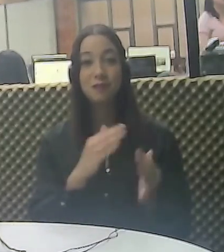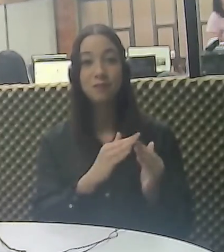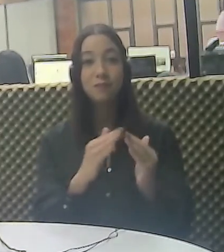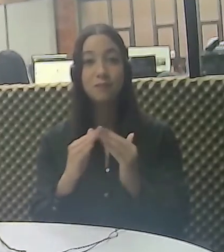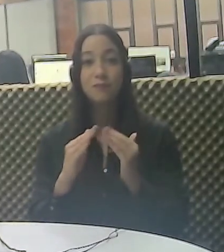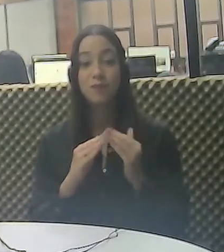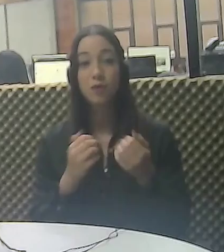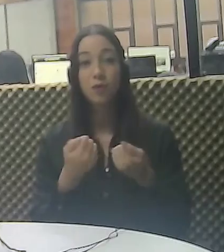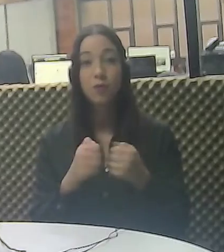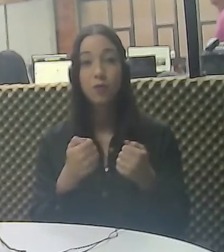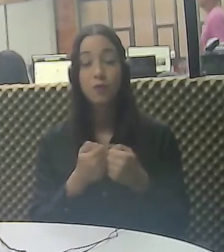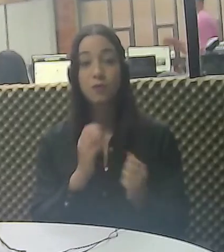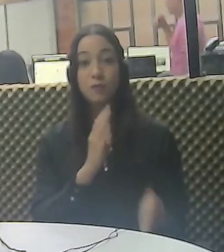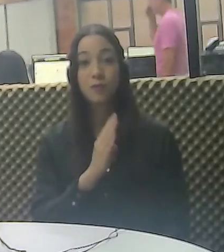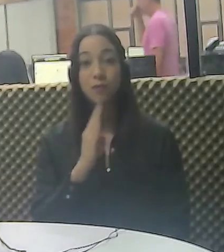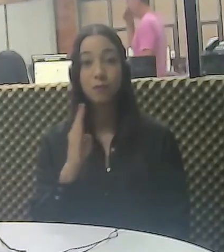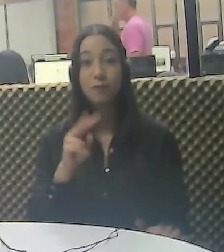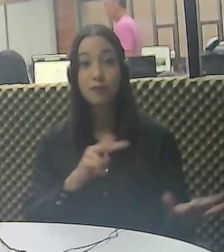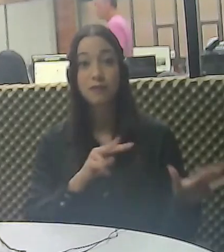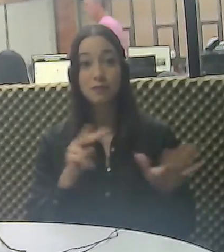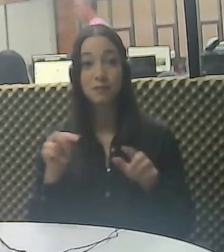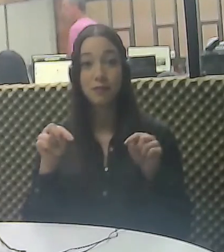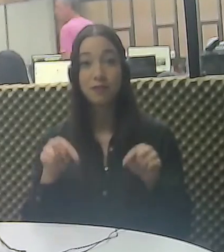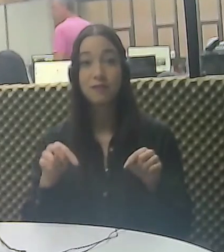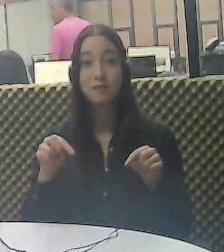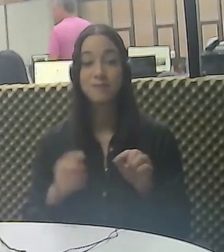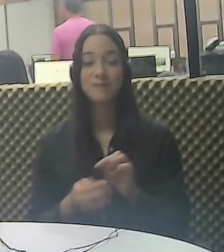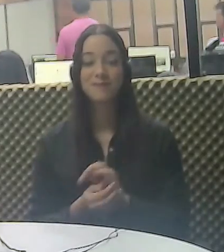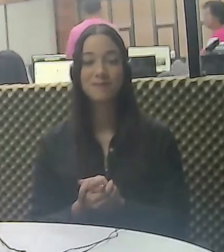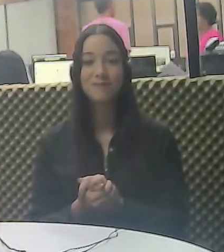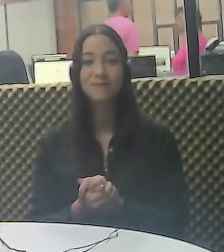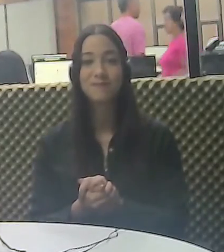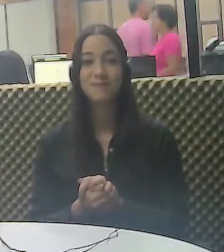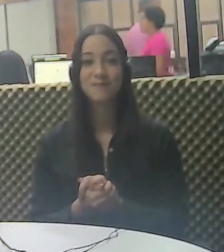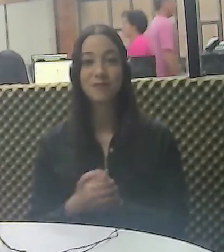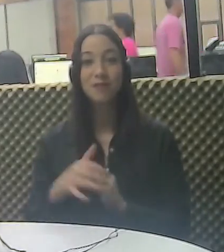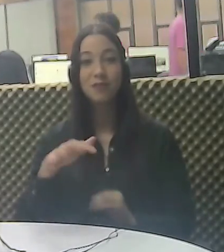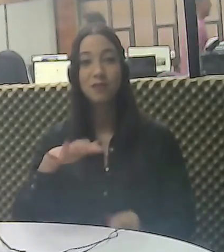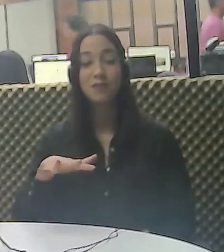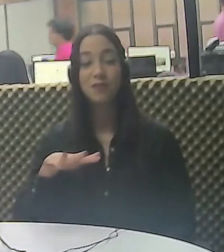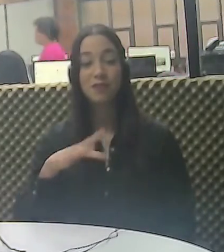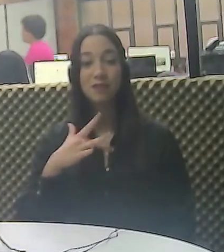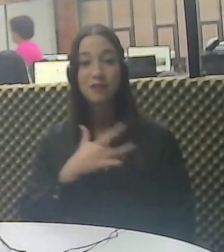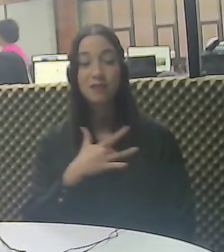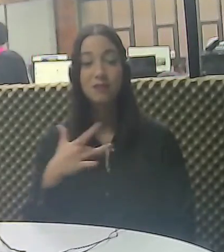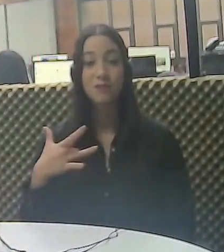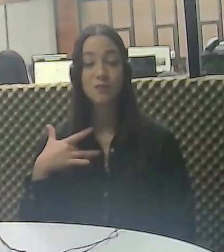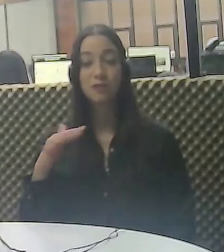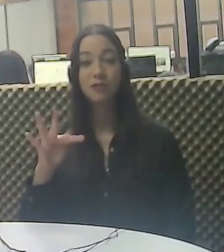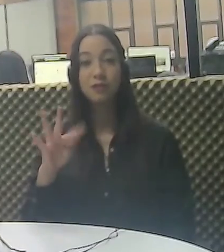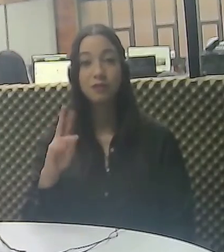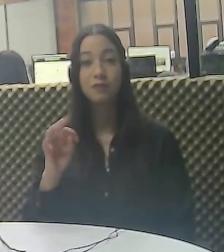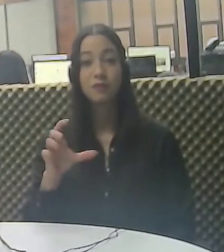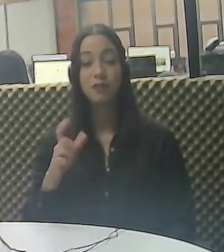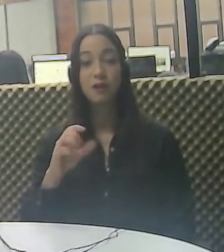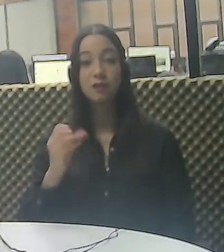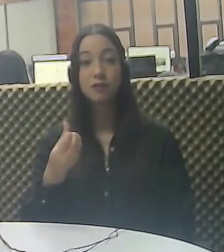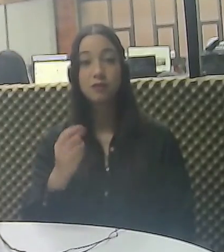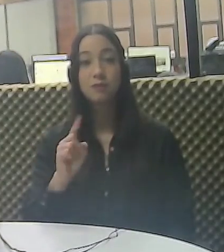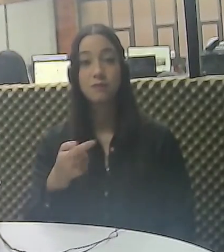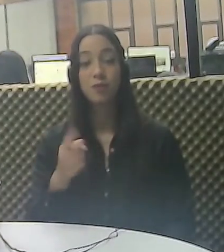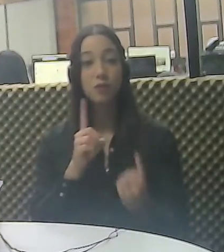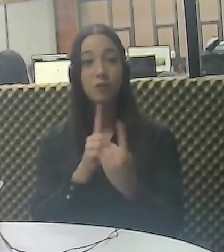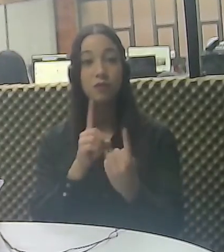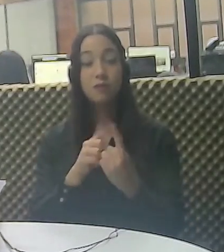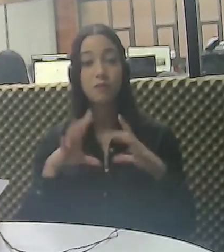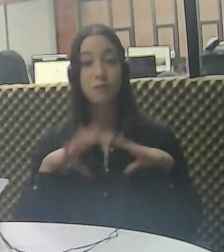recebe ônibus biblioteca durante essa semana espaço saúde da futel soma mais de 6 mil atendimentos no Parque